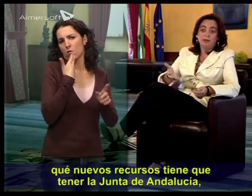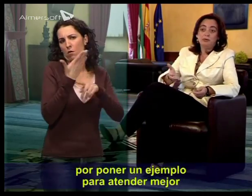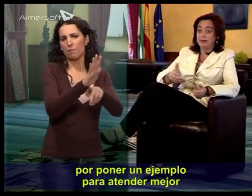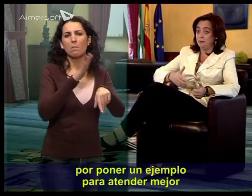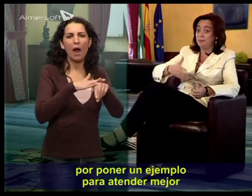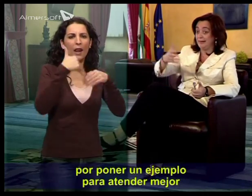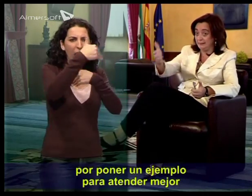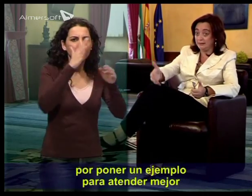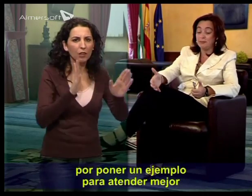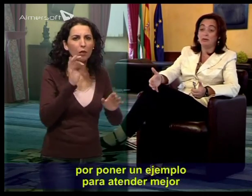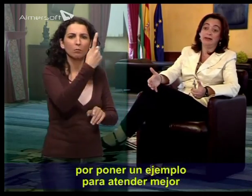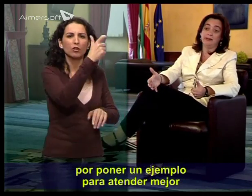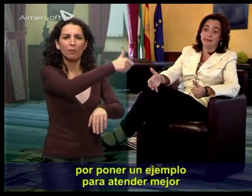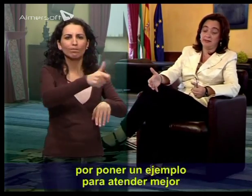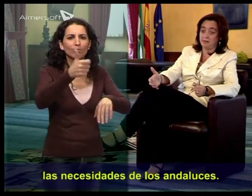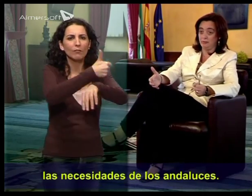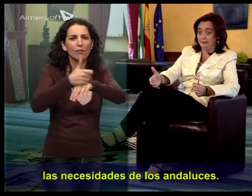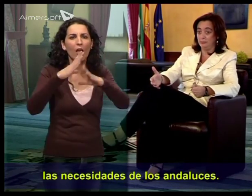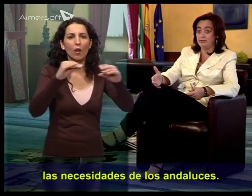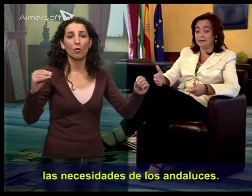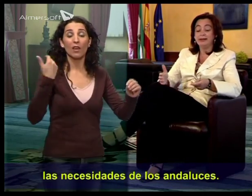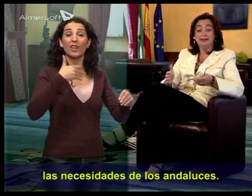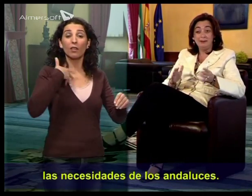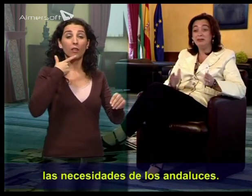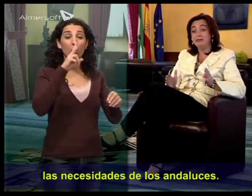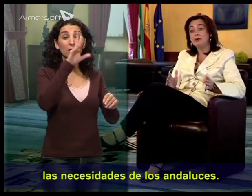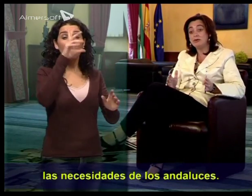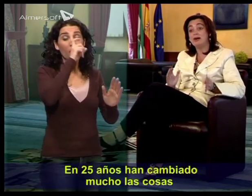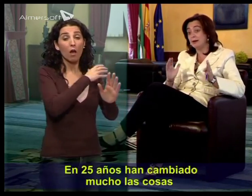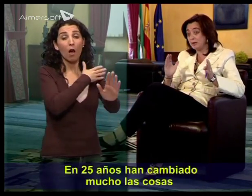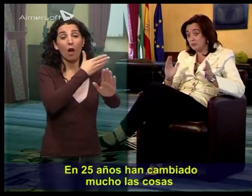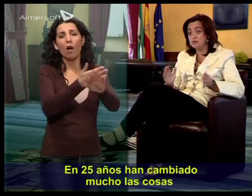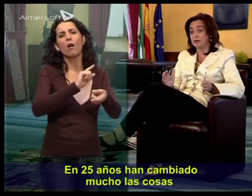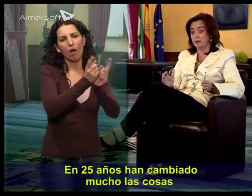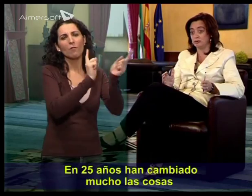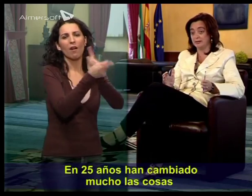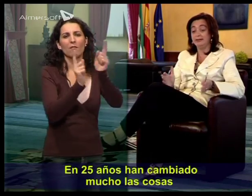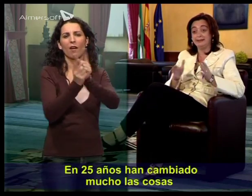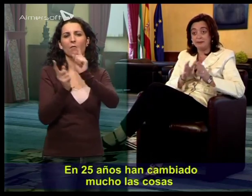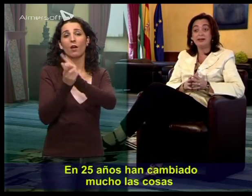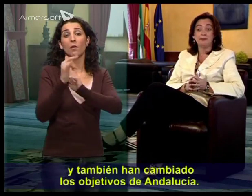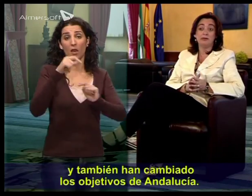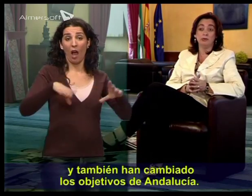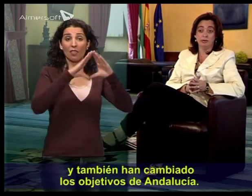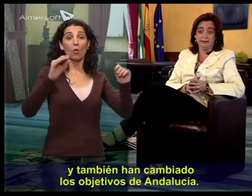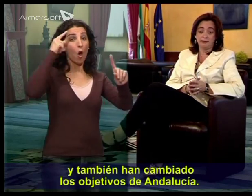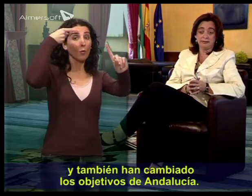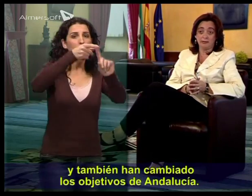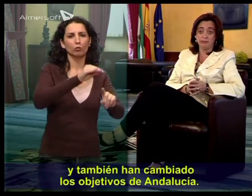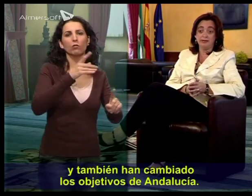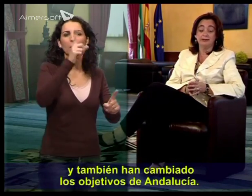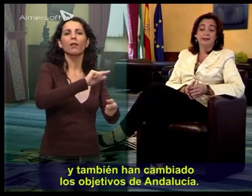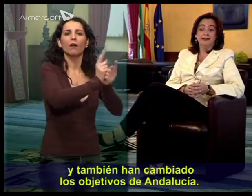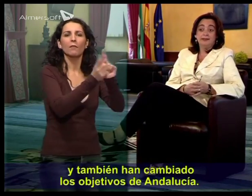Andalucía, por poner un ejemplo, para atender mejor las necesidades de los andaluces. En 25 años han cambiado mucho las cosas y también han cambiado los